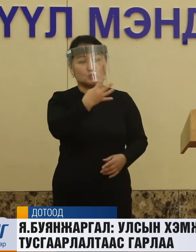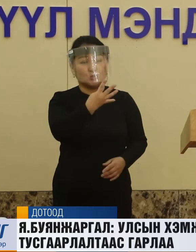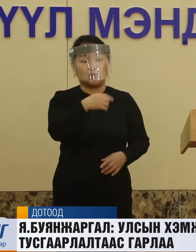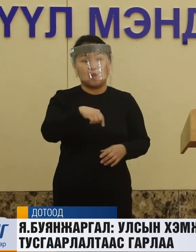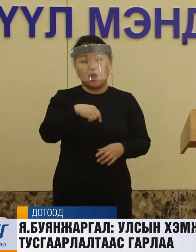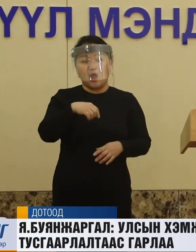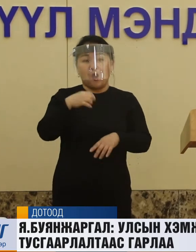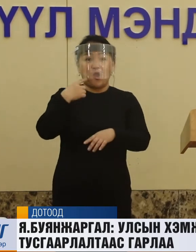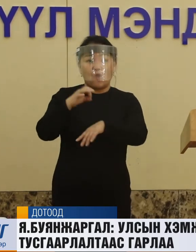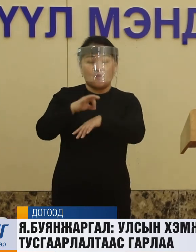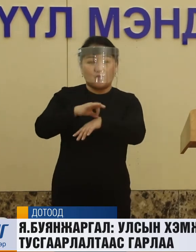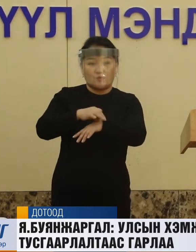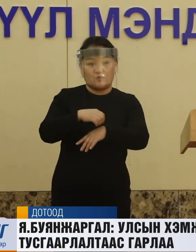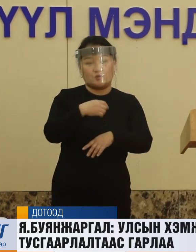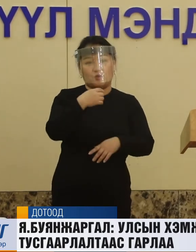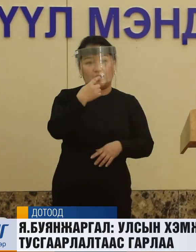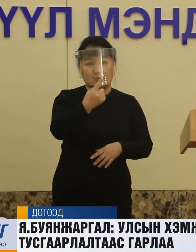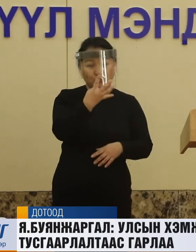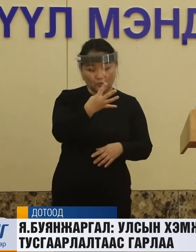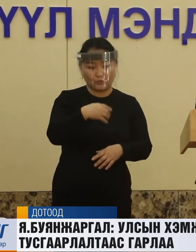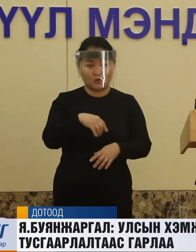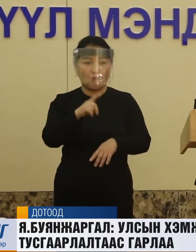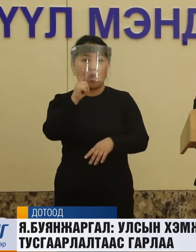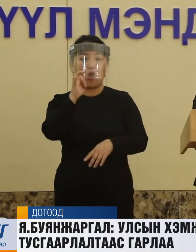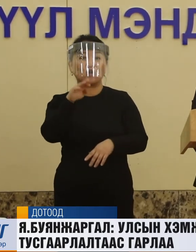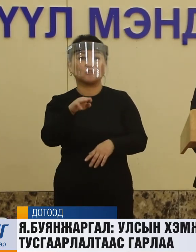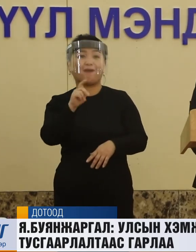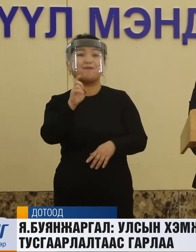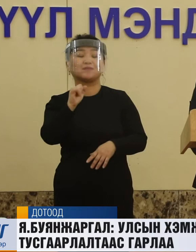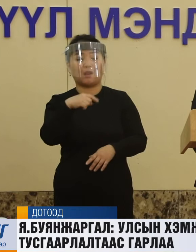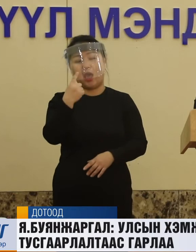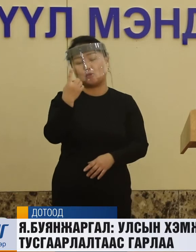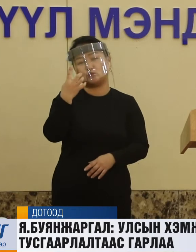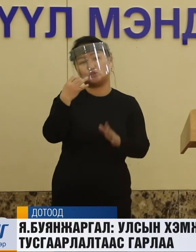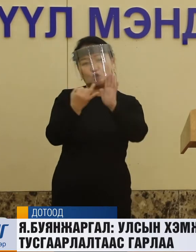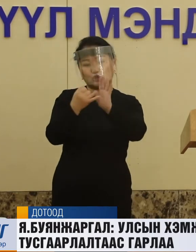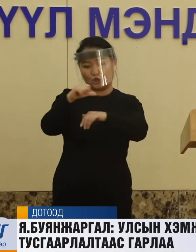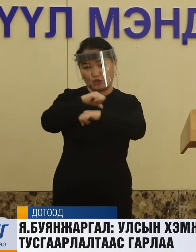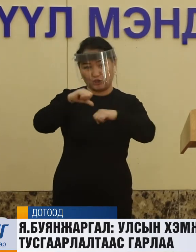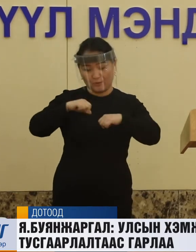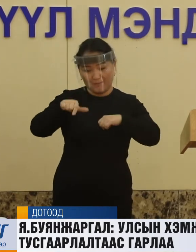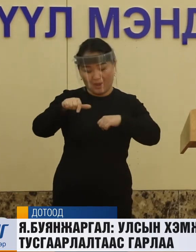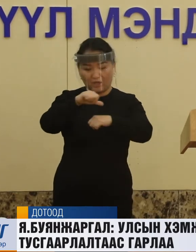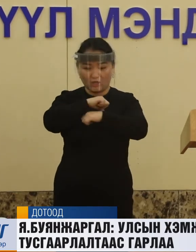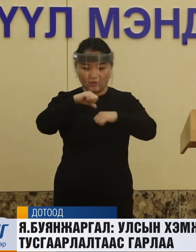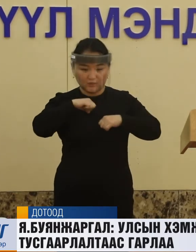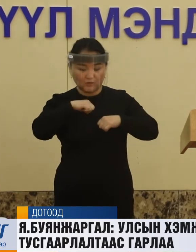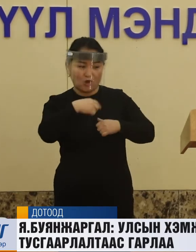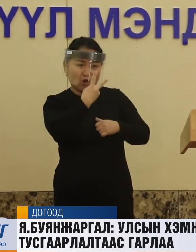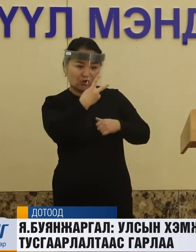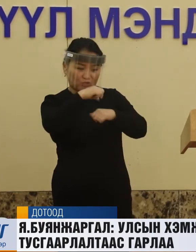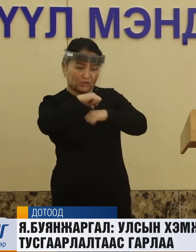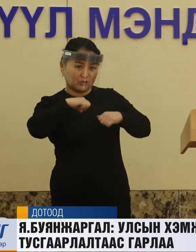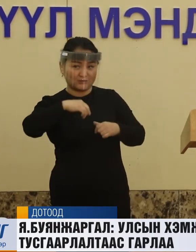шижинтэй 20, хорт хардуртай 17 иргэн энд бол байна. 17 иргэнээс 2 иргэн цэргийн төв эмнэлгийн эрчим тэмцэлгээний тасагт